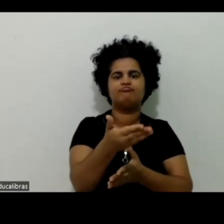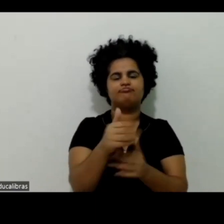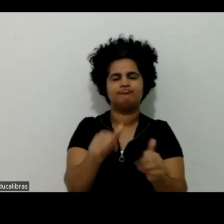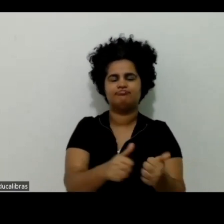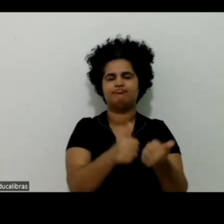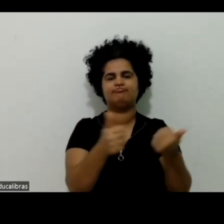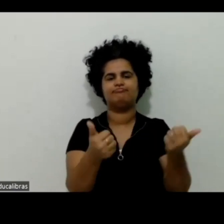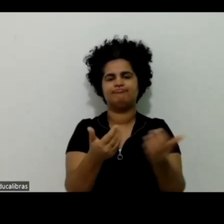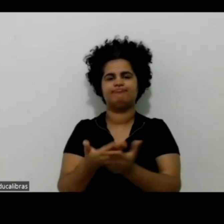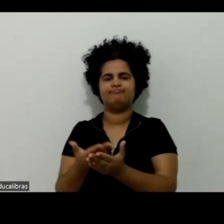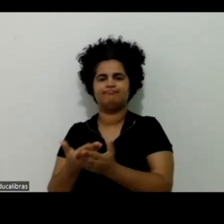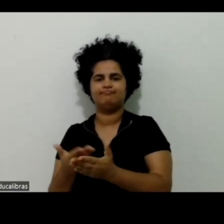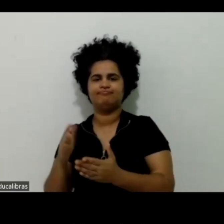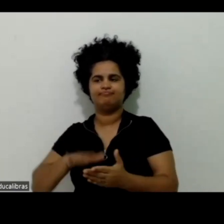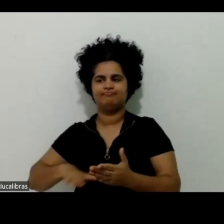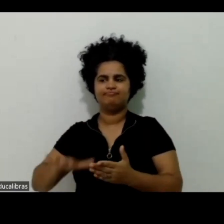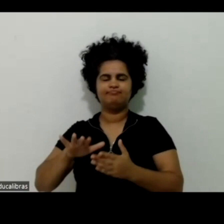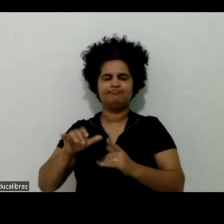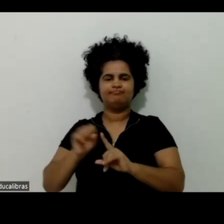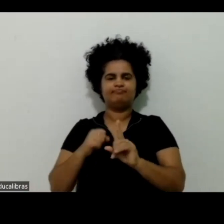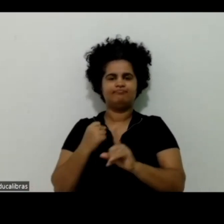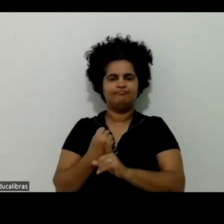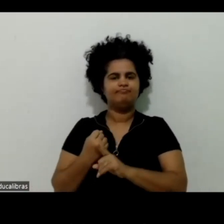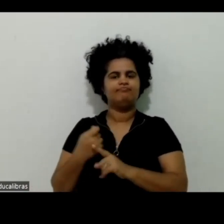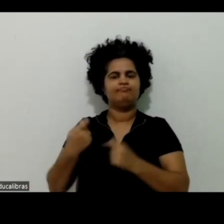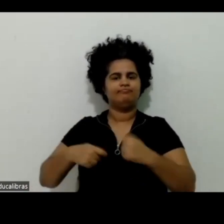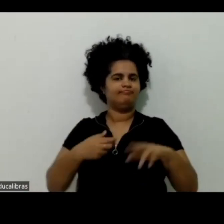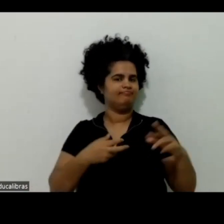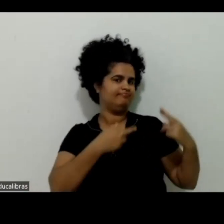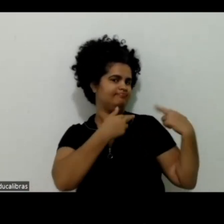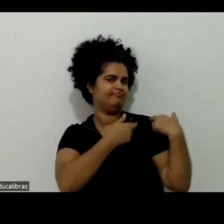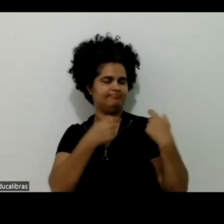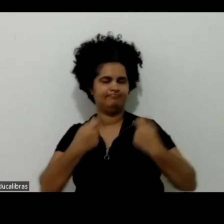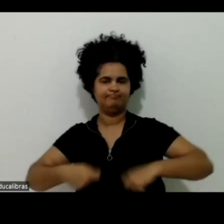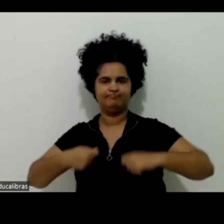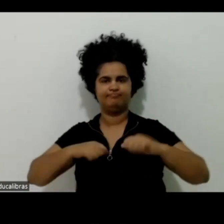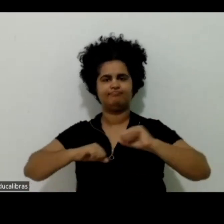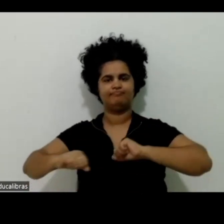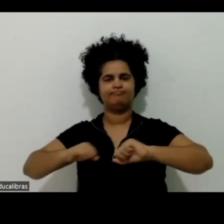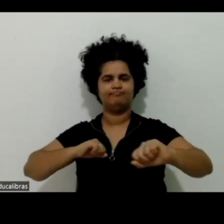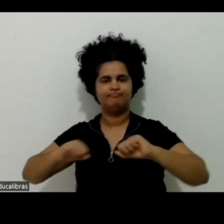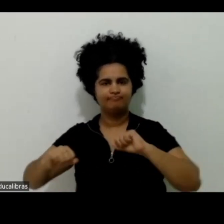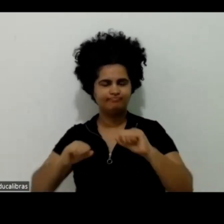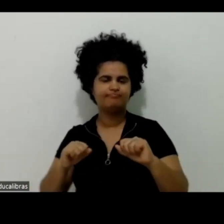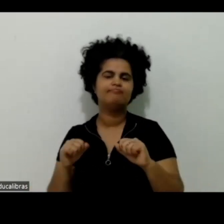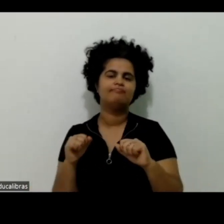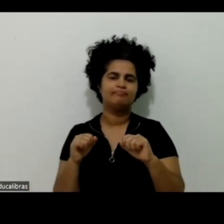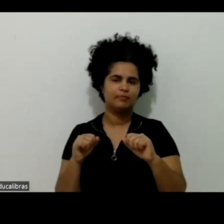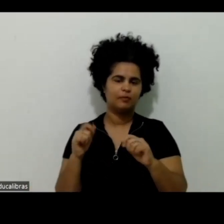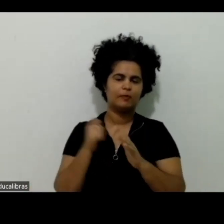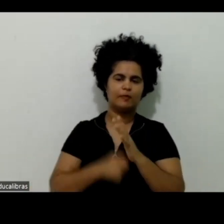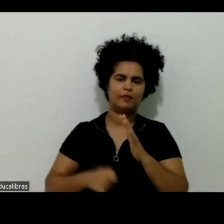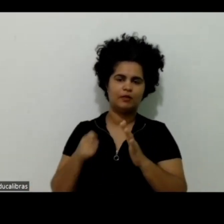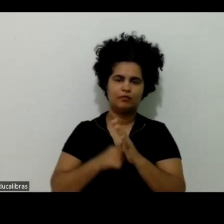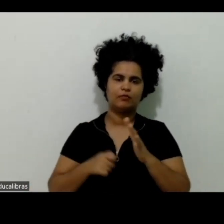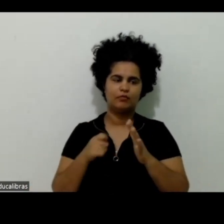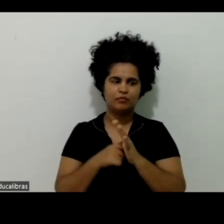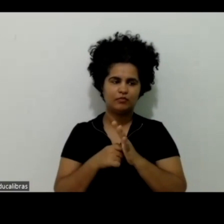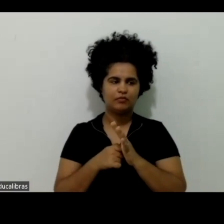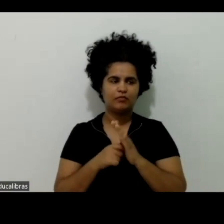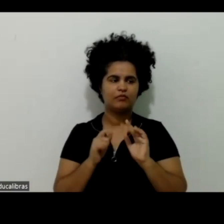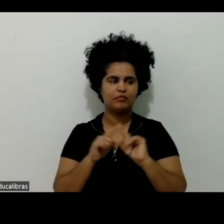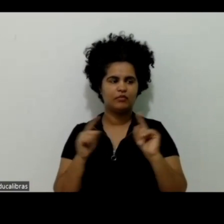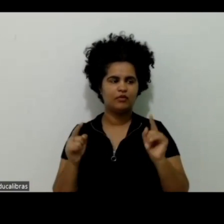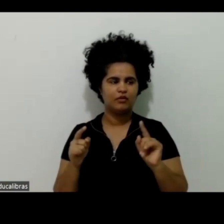estudantes, docentes, enfim, né? Sujeitos comprometidos e comprometidos de fato com a direção emancipatória dessa profissão, avançar